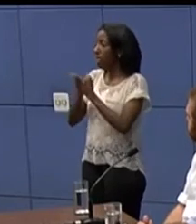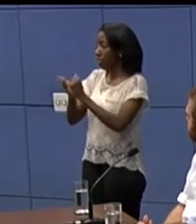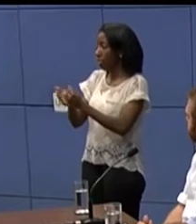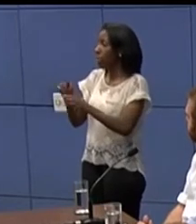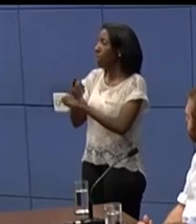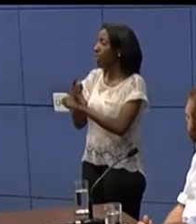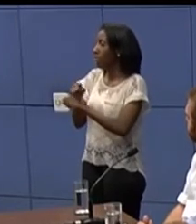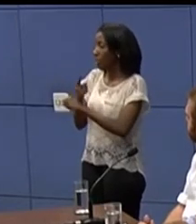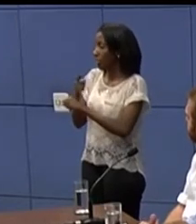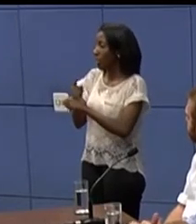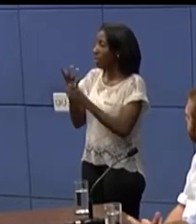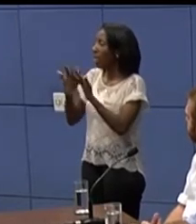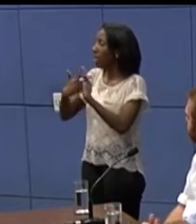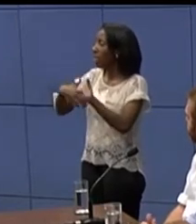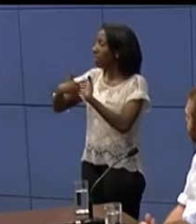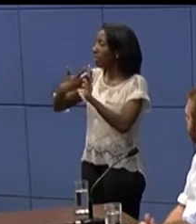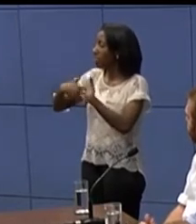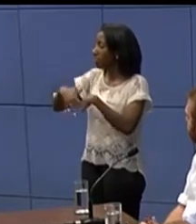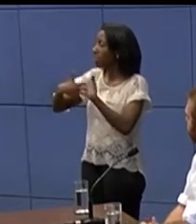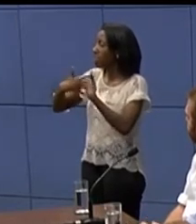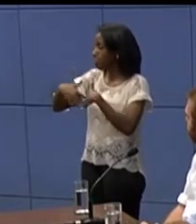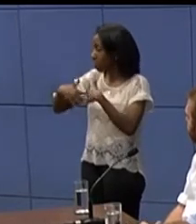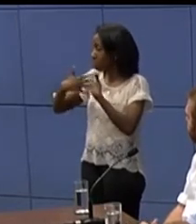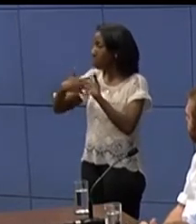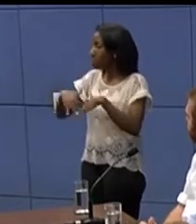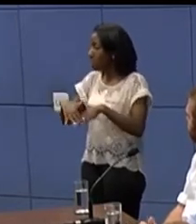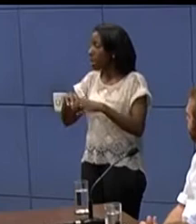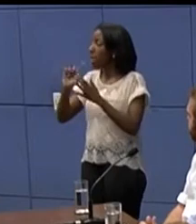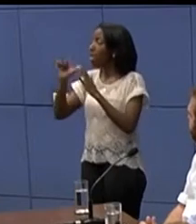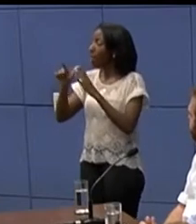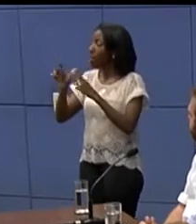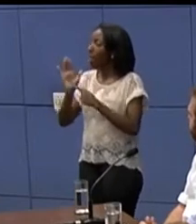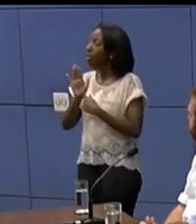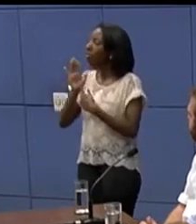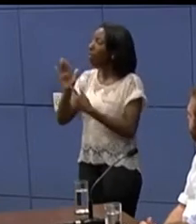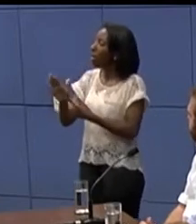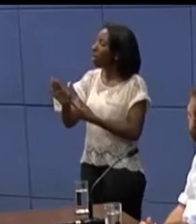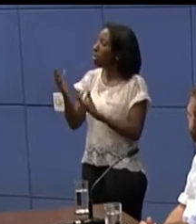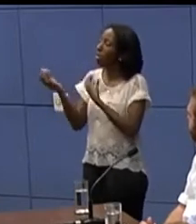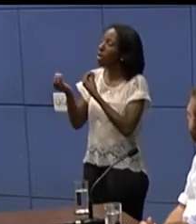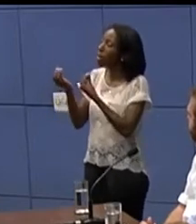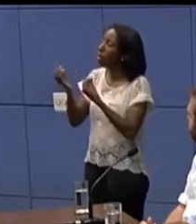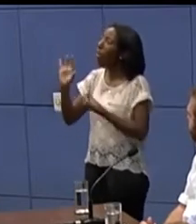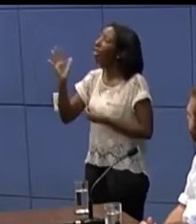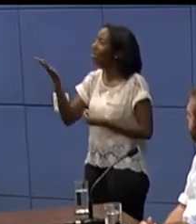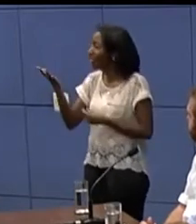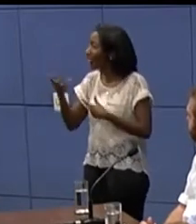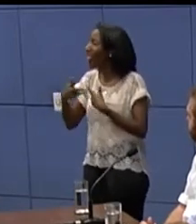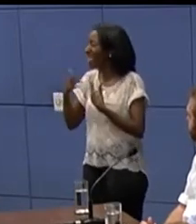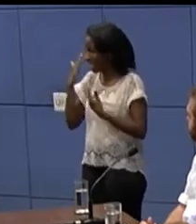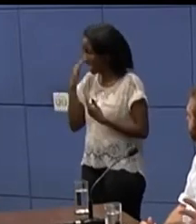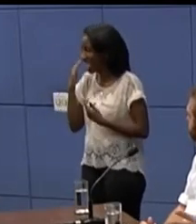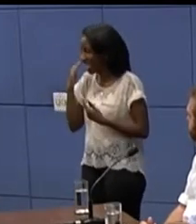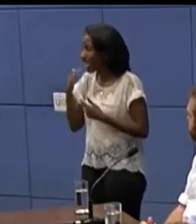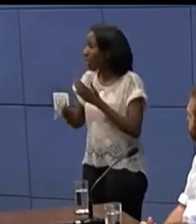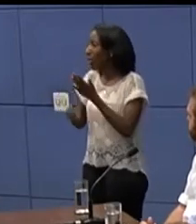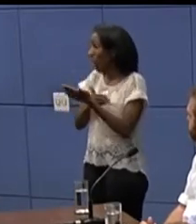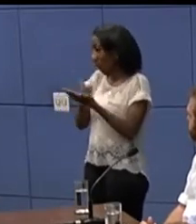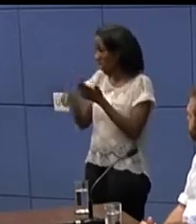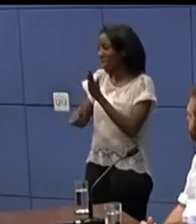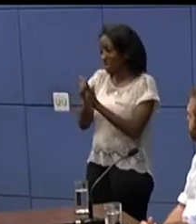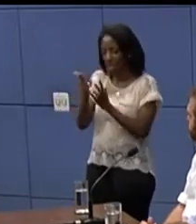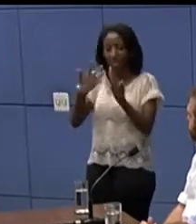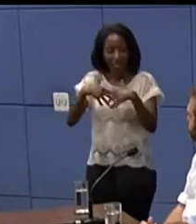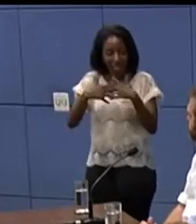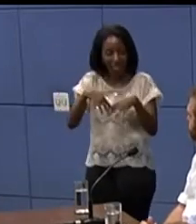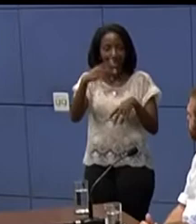reflexões e aponta alguns encaminhamentos, vamos, se necessário, ampliar para que